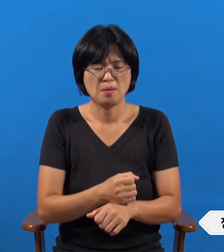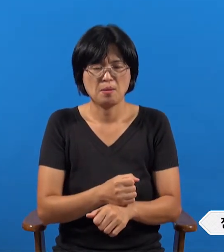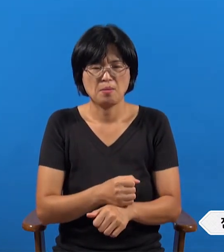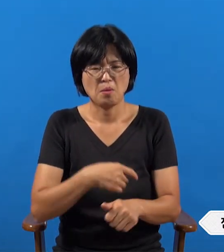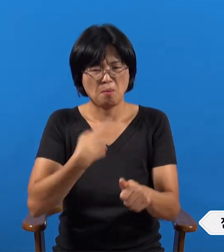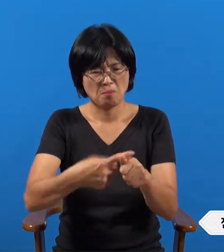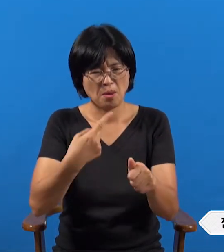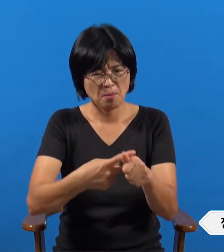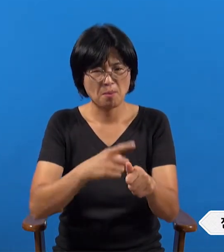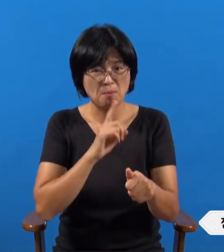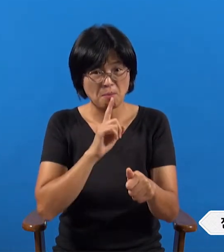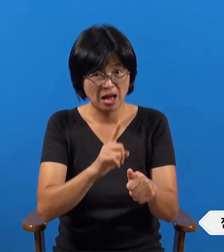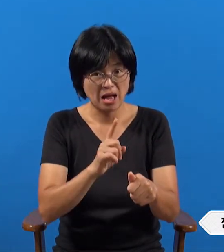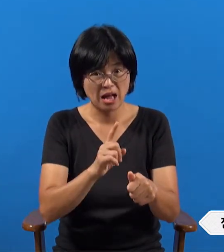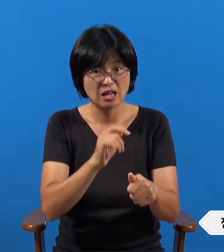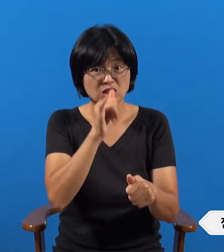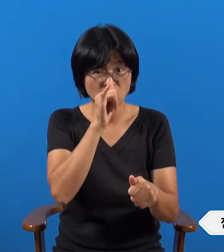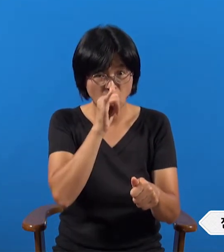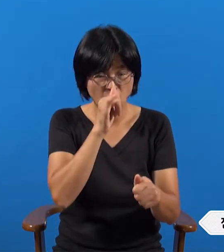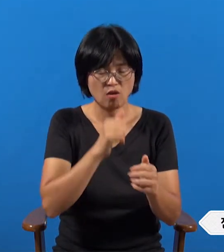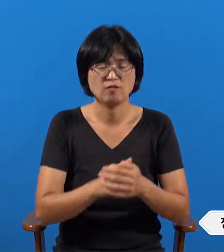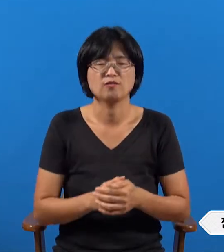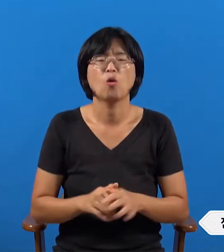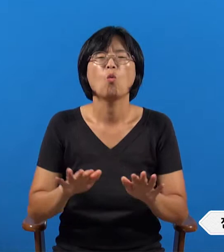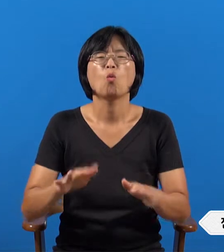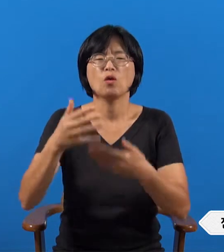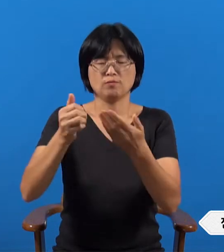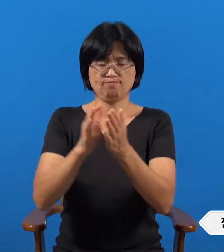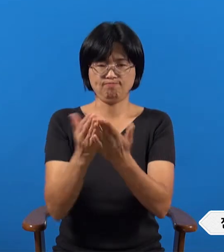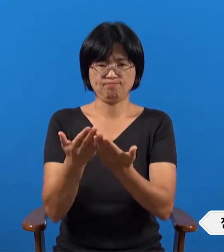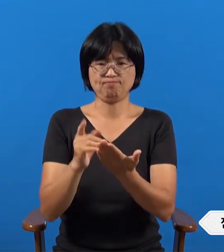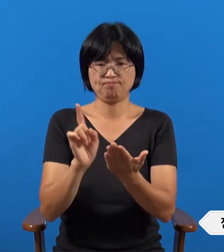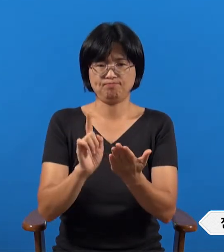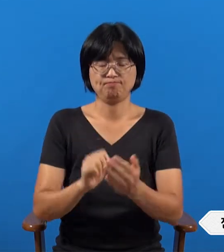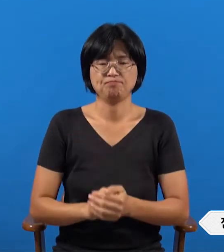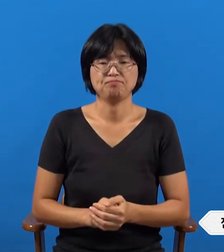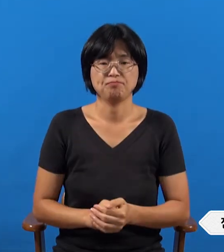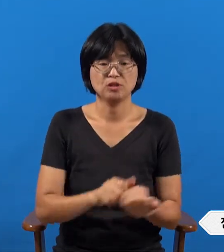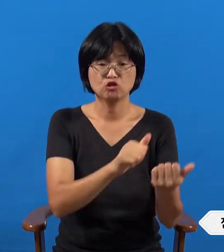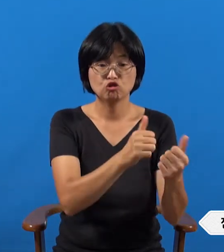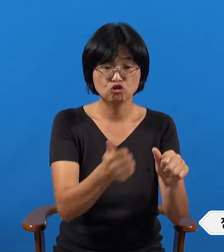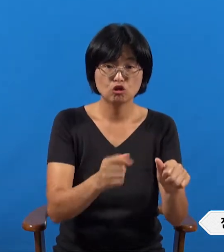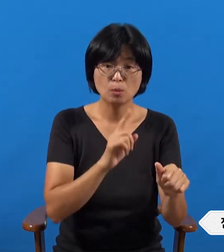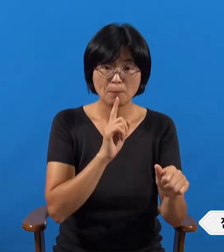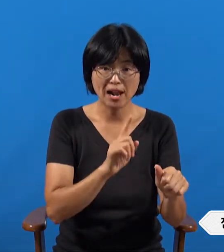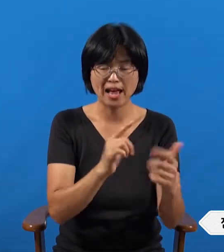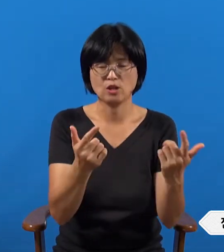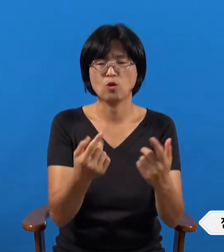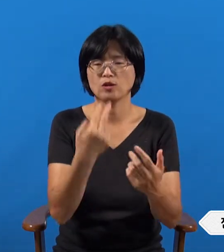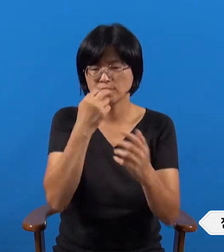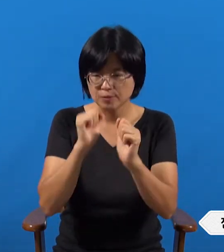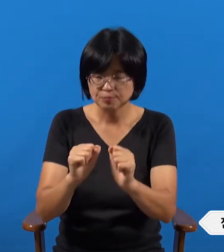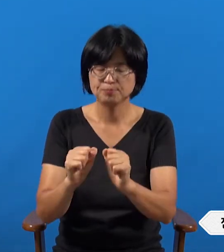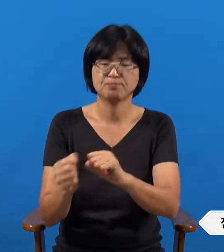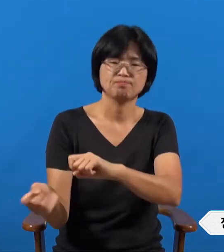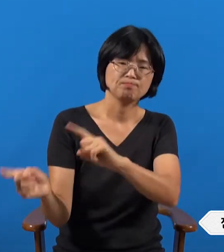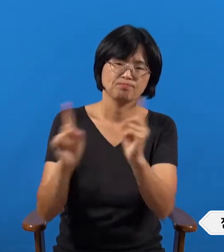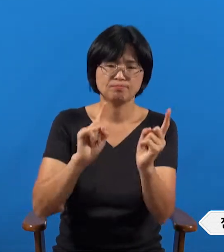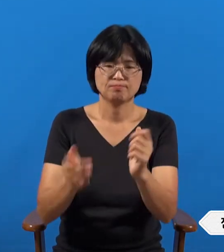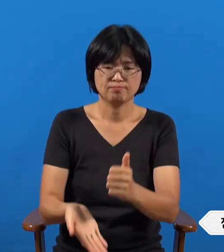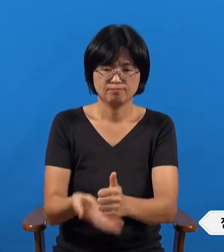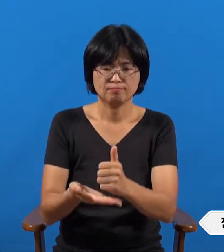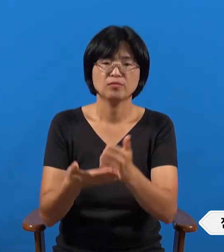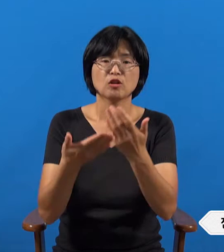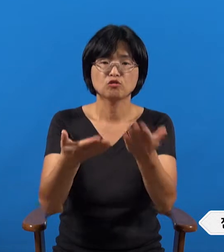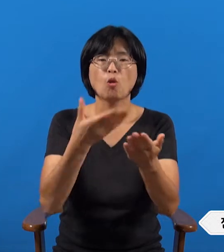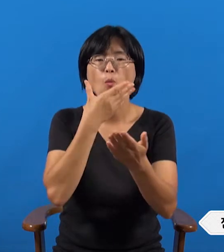비판과 파괴적인 말들이 있다면, 오늘 성경은 우리에게 말씀합니다. 죽이는 말이 아니라 살리는